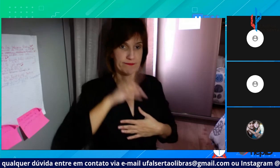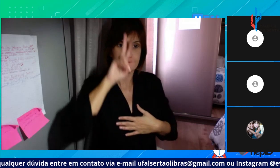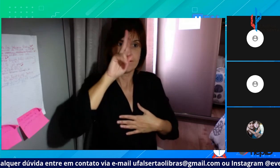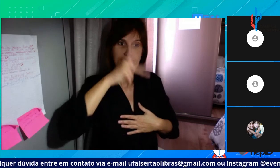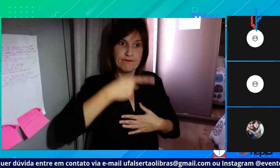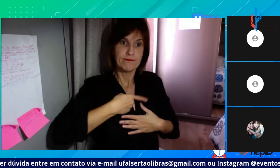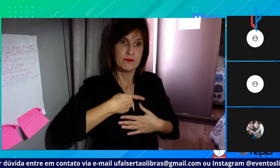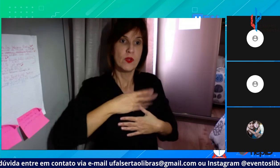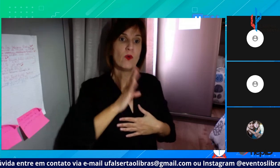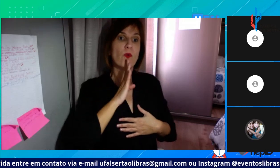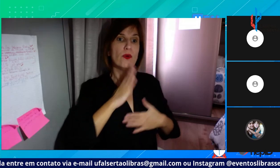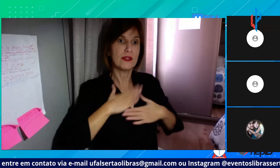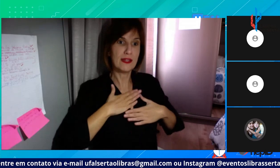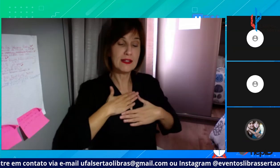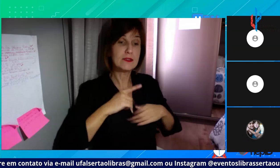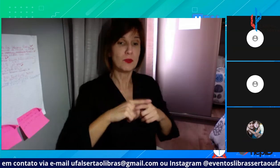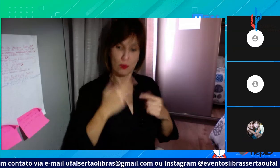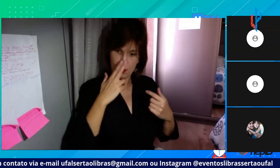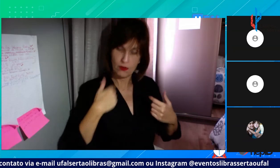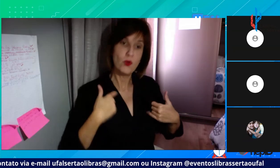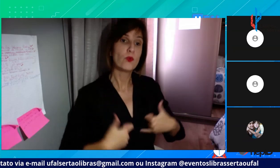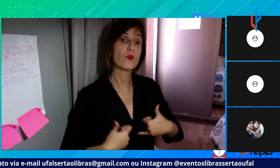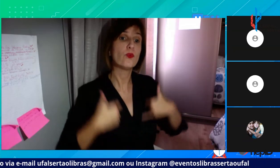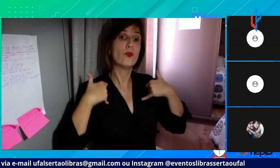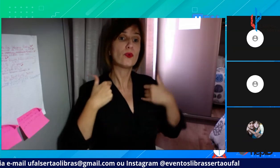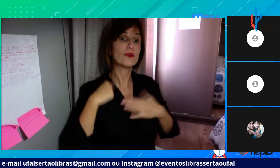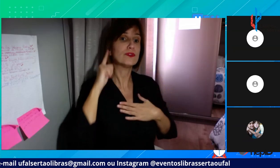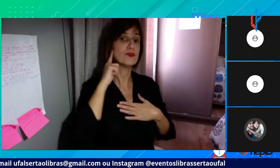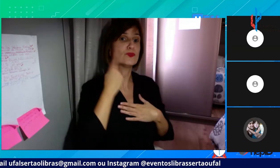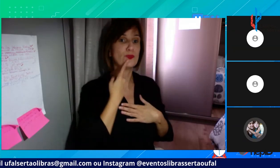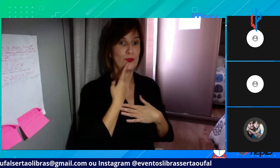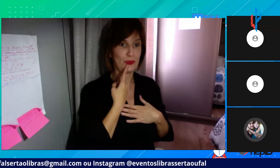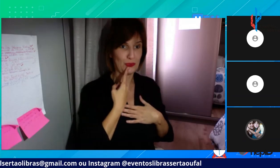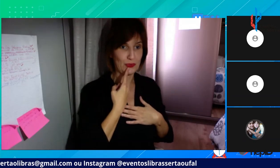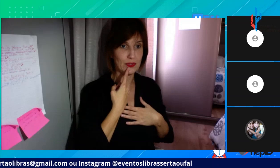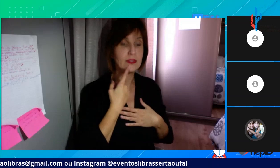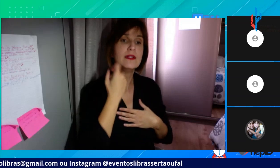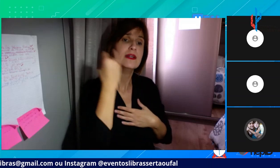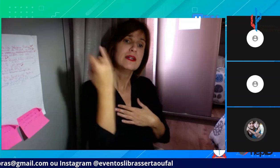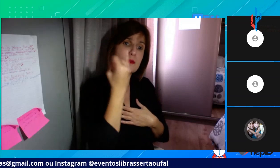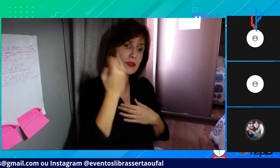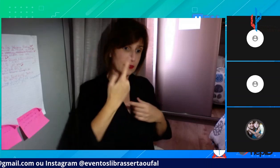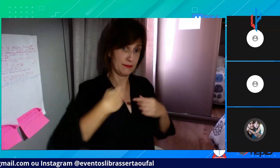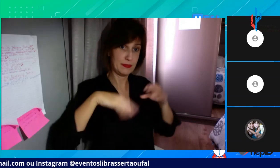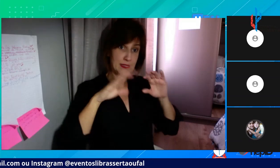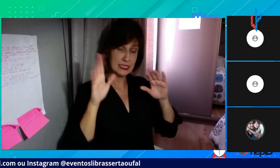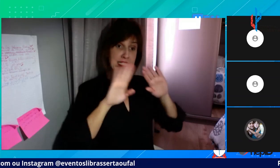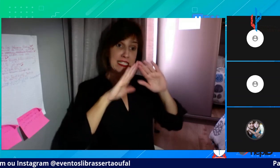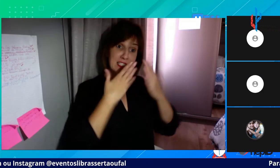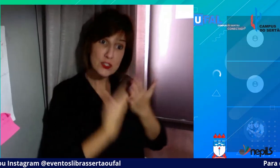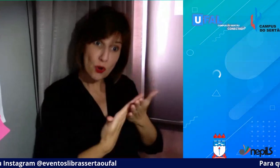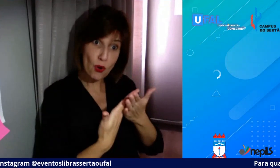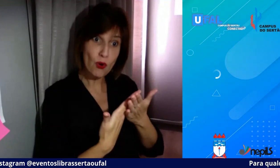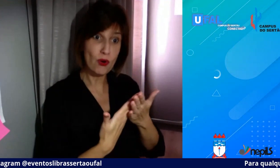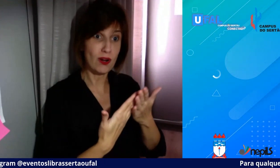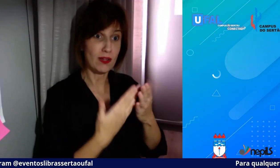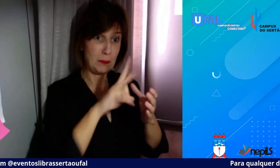gente possa explicar, né? Além disso, o autoconhecimento e o orgulho de ser